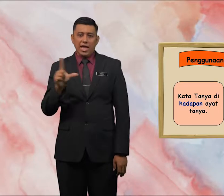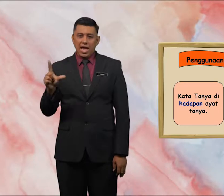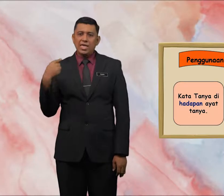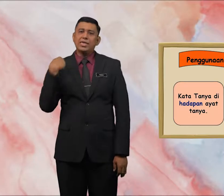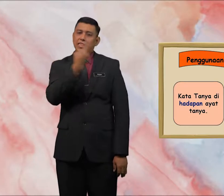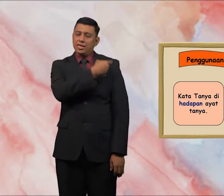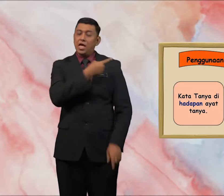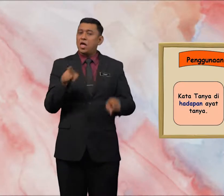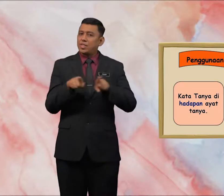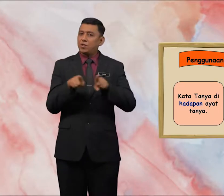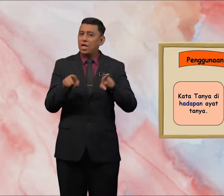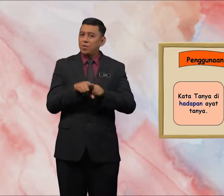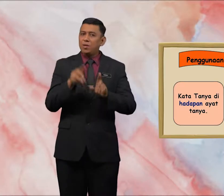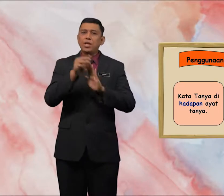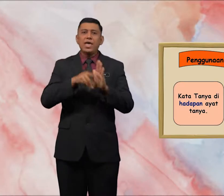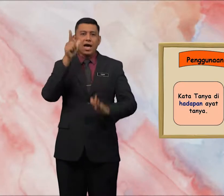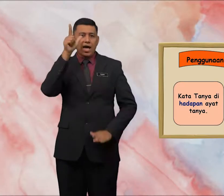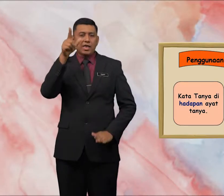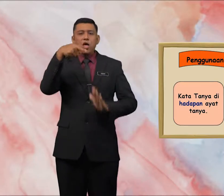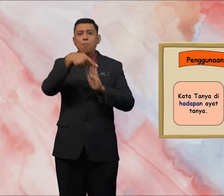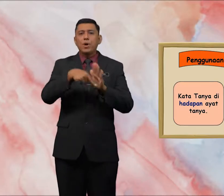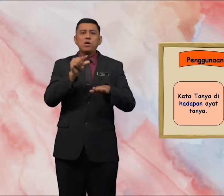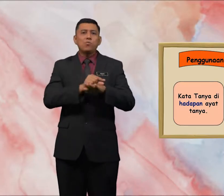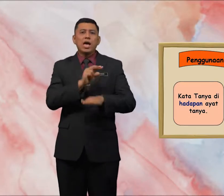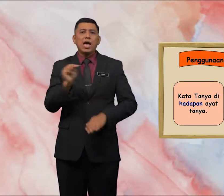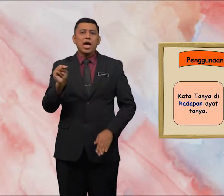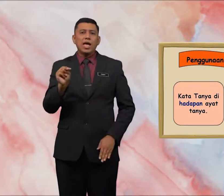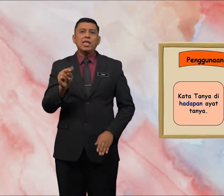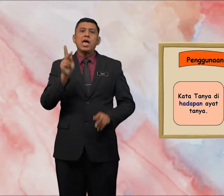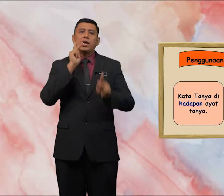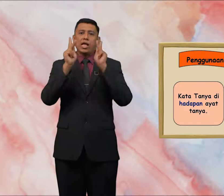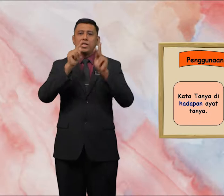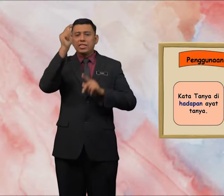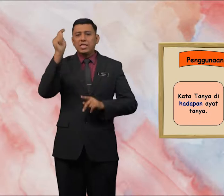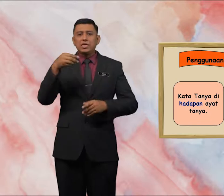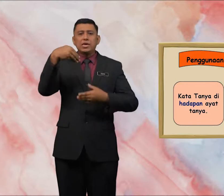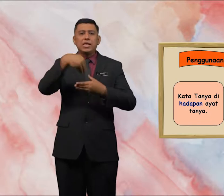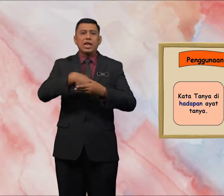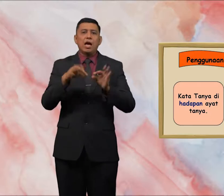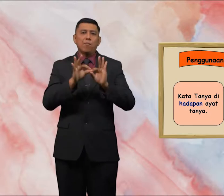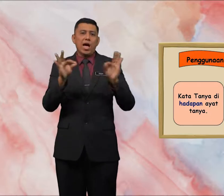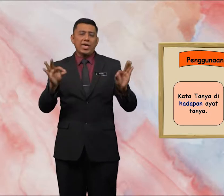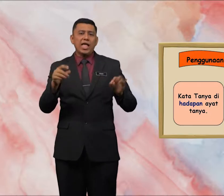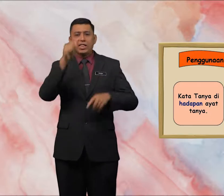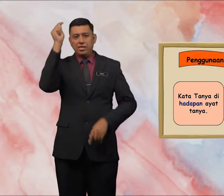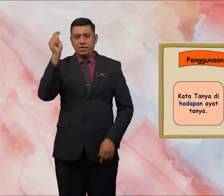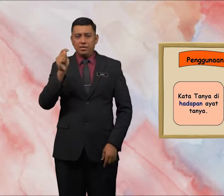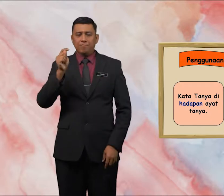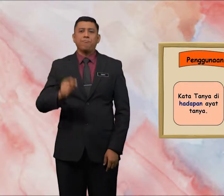Marilah kita sama-sama melihat penggunaan kata tanya dalam ayat tanya.